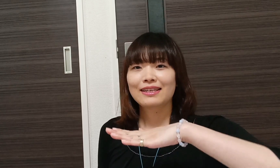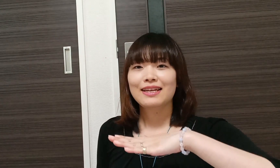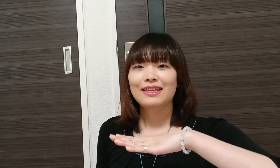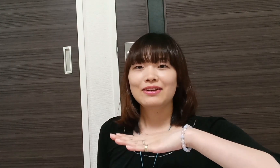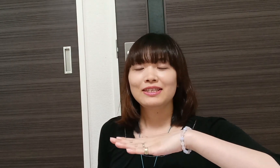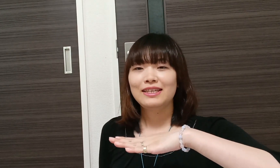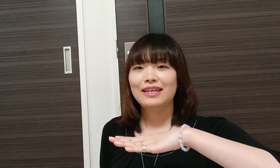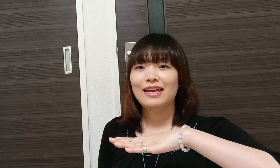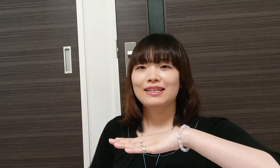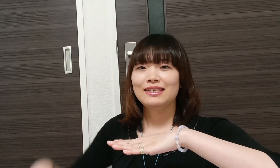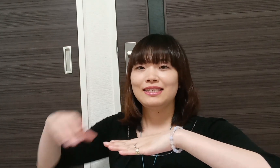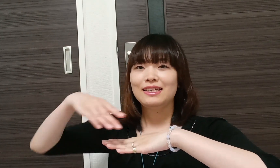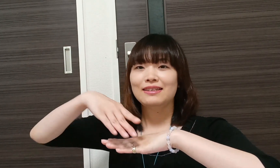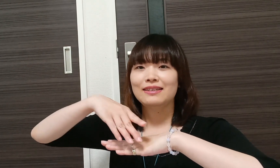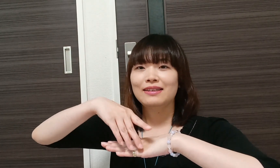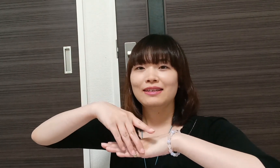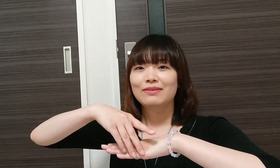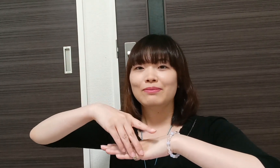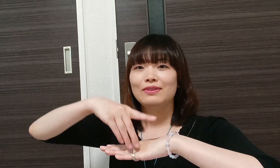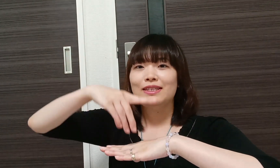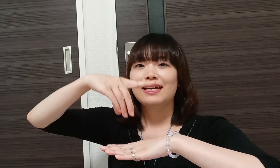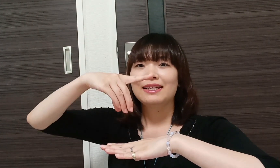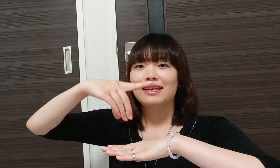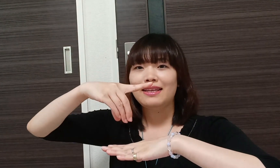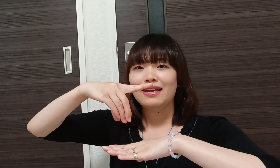片手を水平にし、持ち上げて、